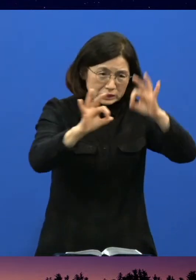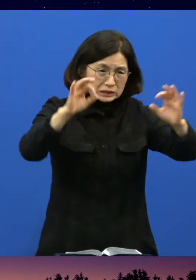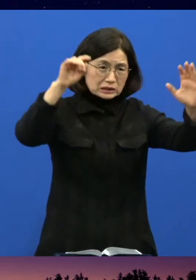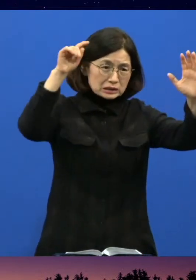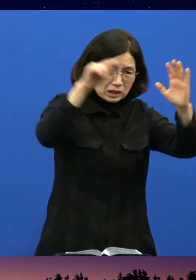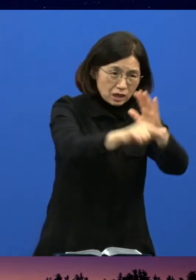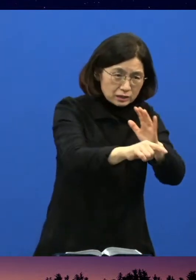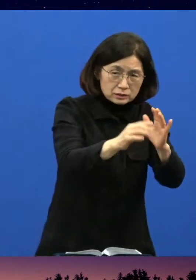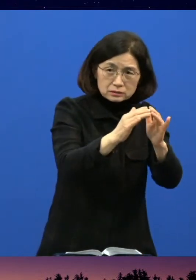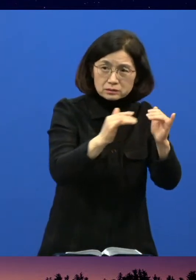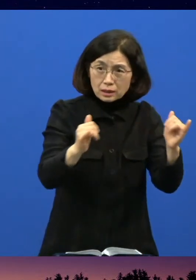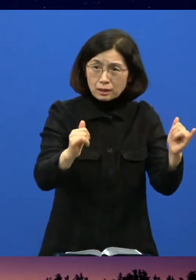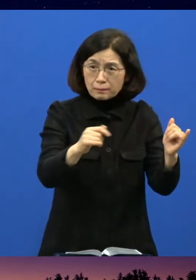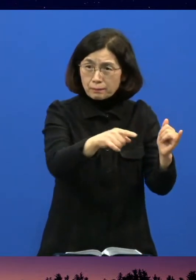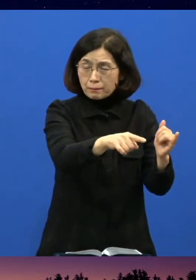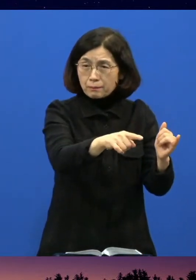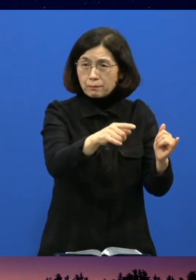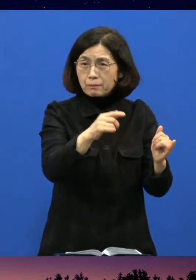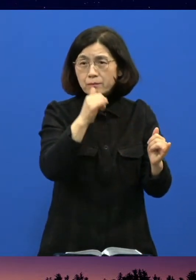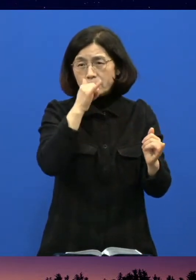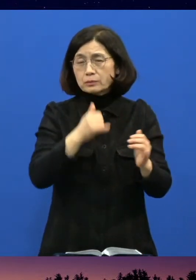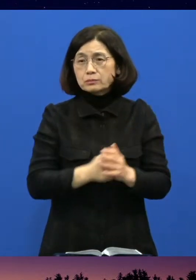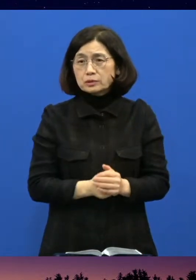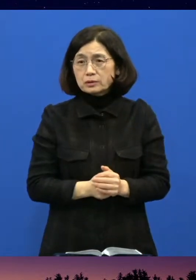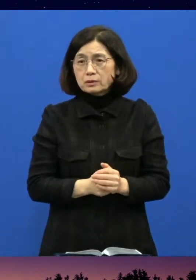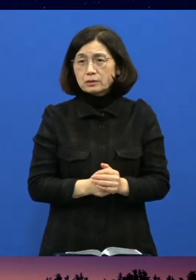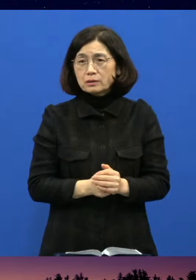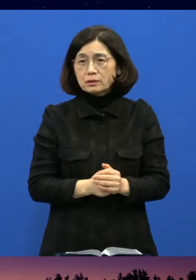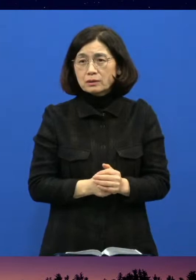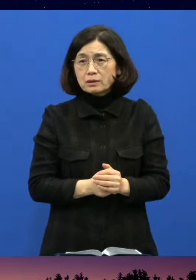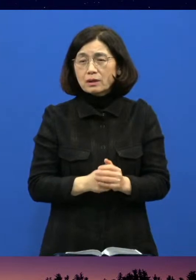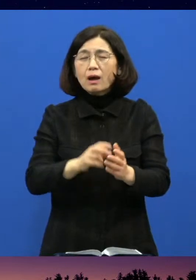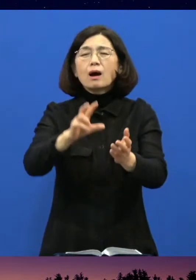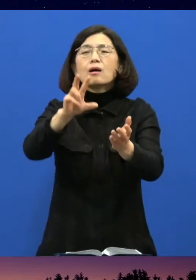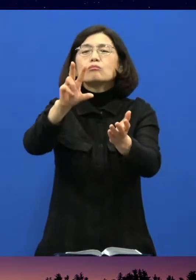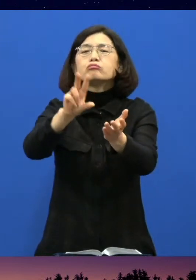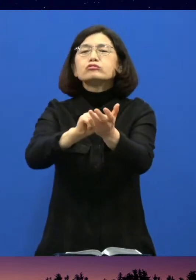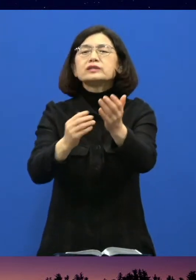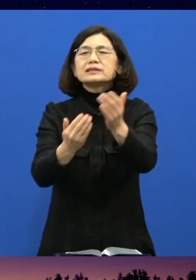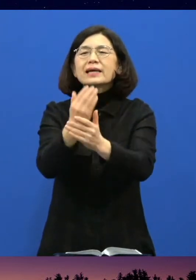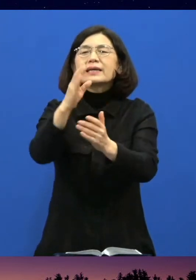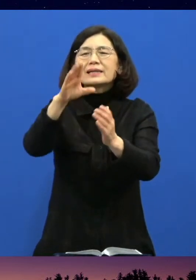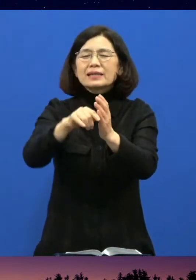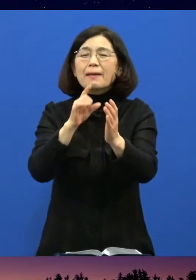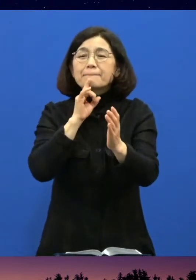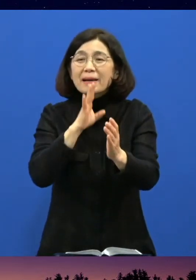없어요, 여러분. 문제 있을 때만 무당 찾아가 푸닥거리 하잖아요.